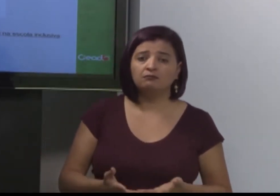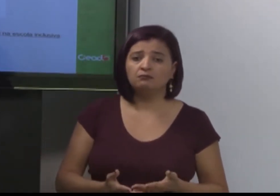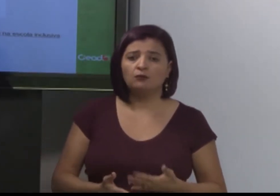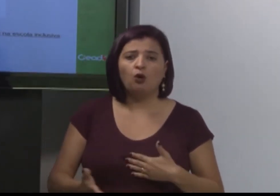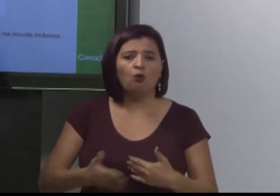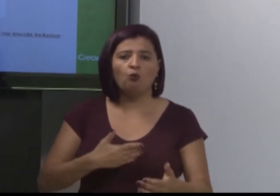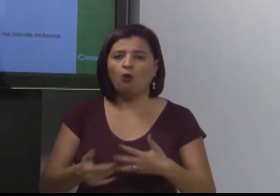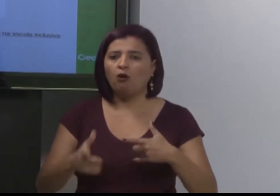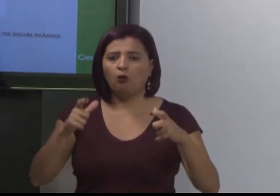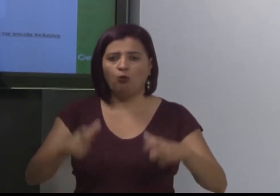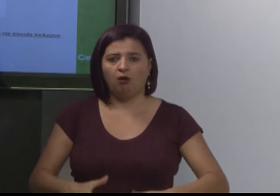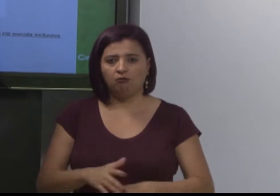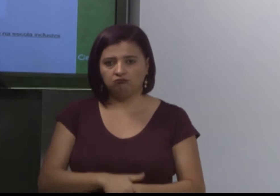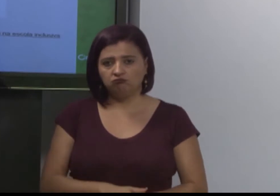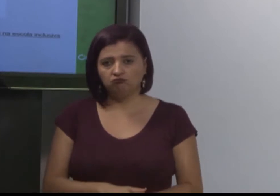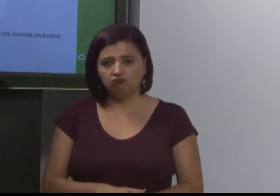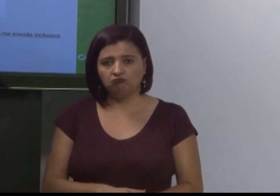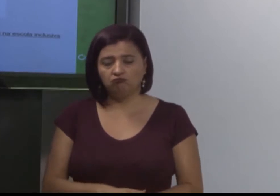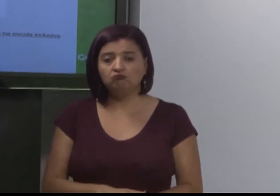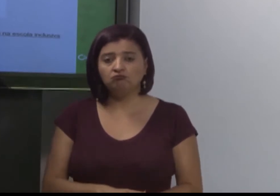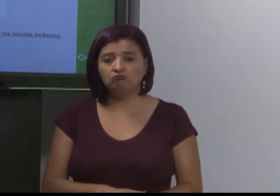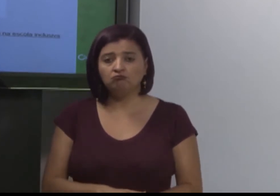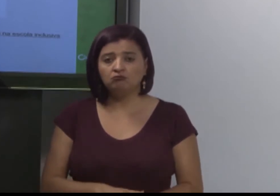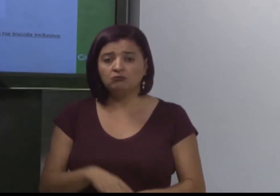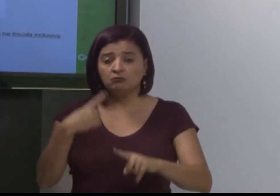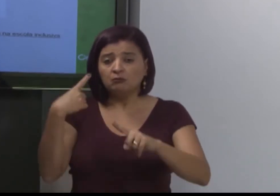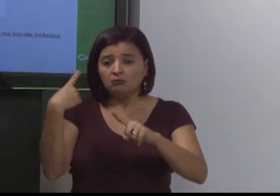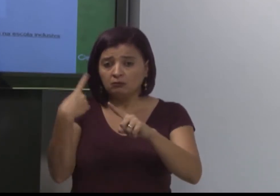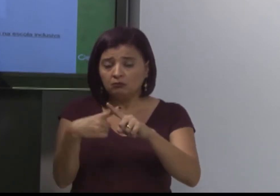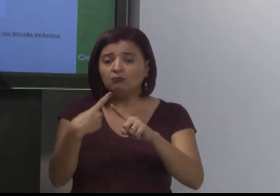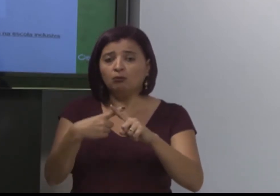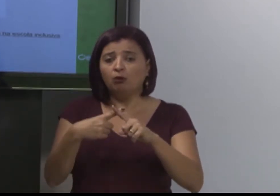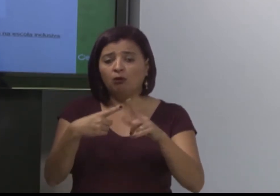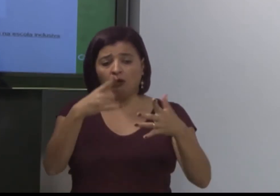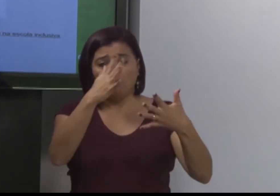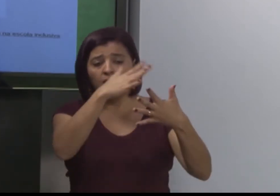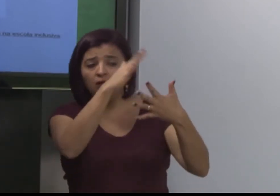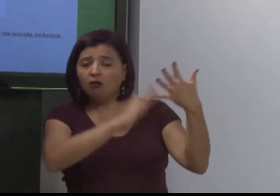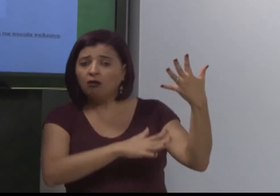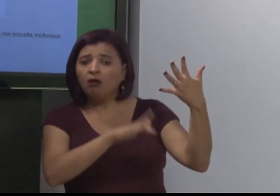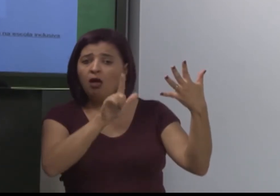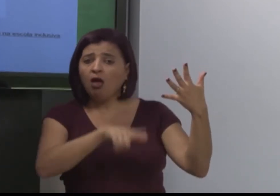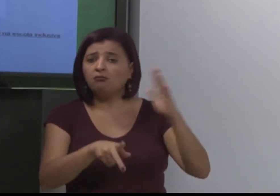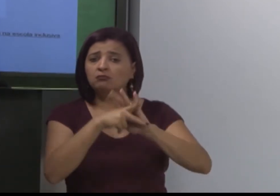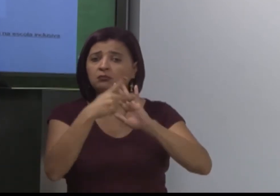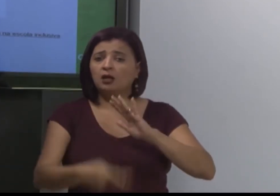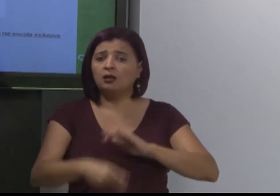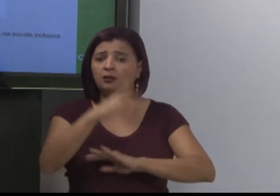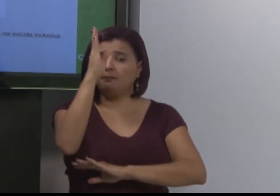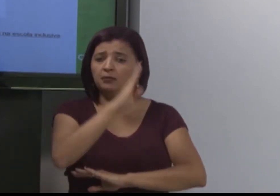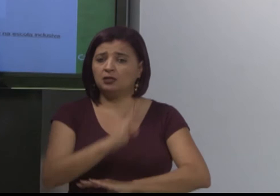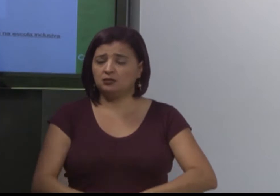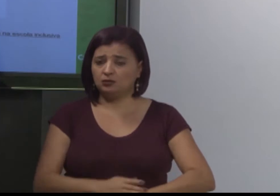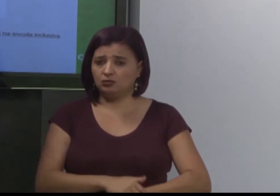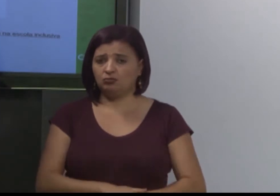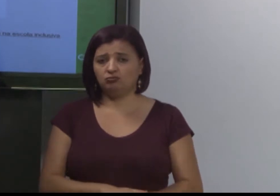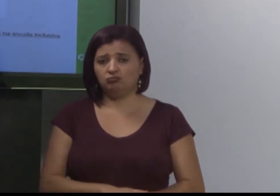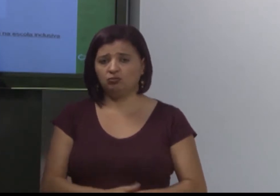espaço. Porque a Libras é uma língua do Brasil e deve ser utilizada em